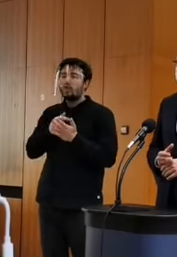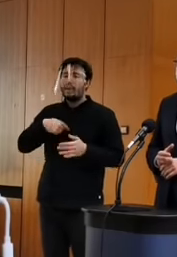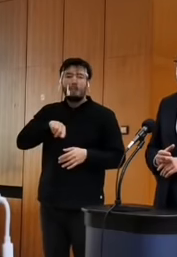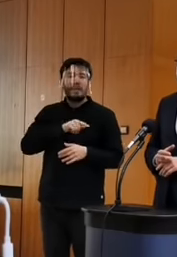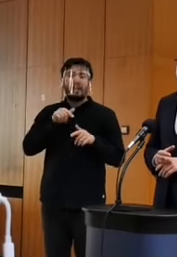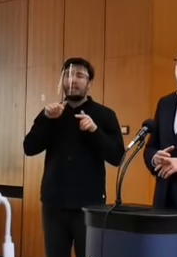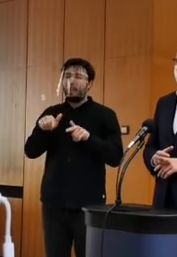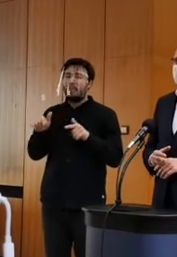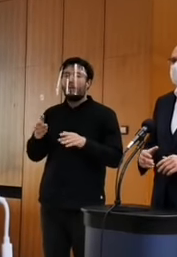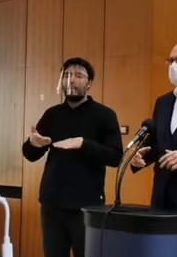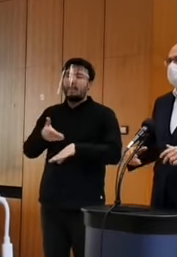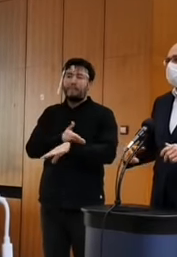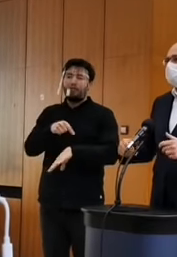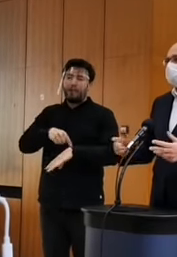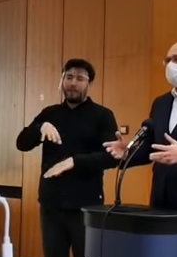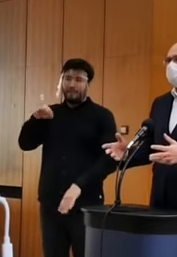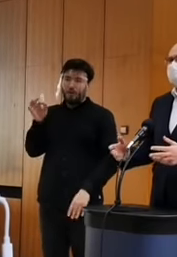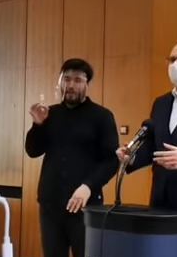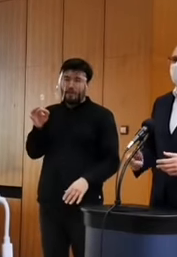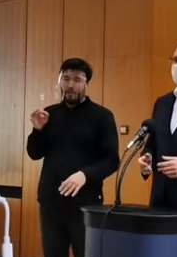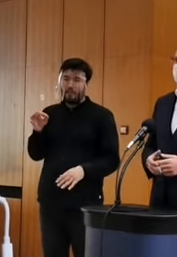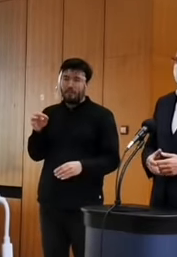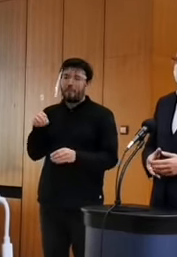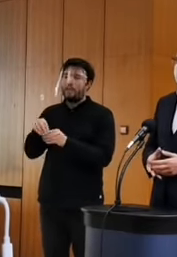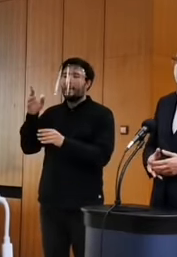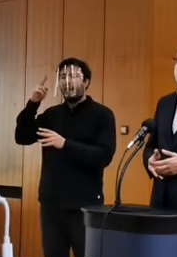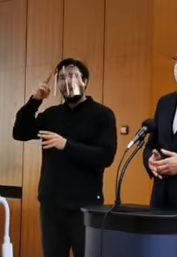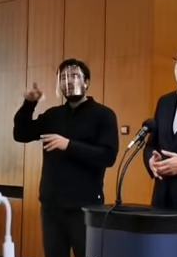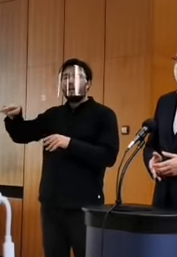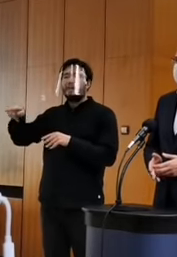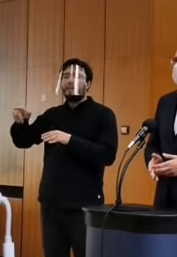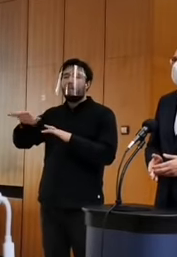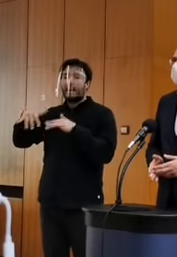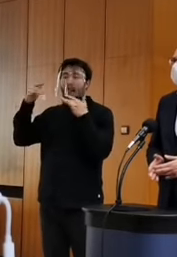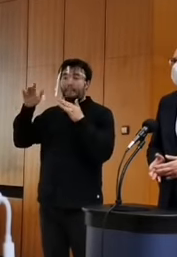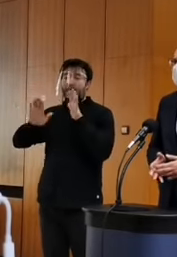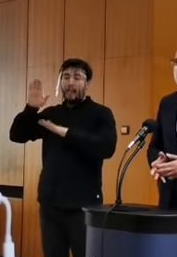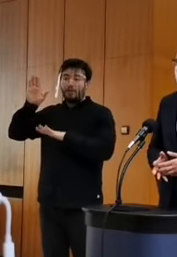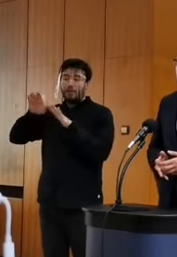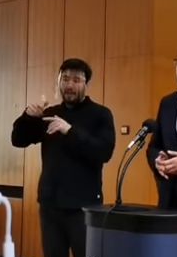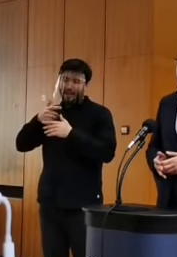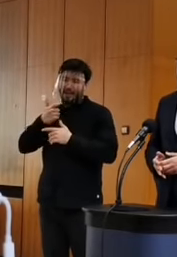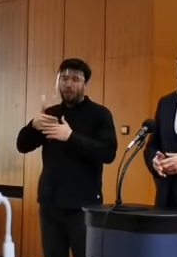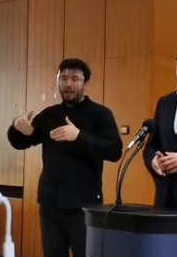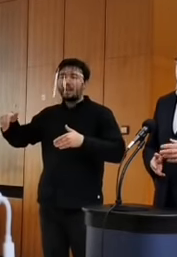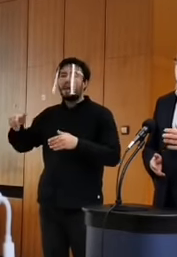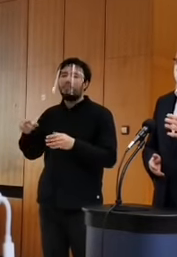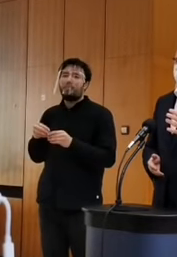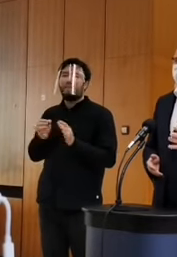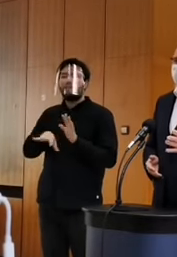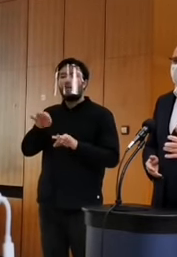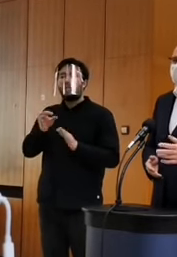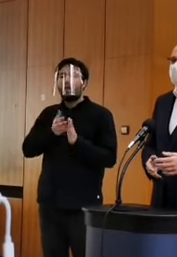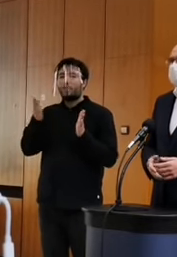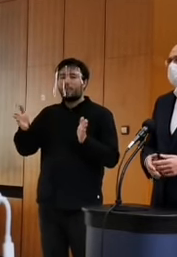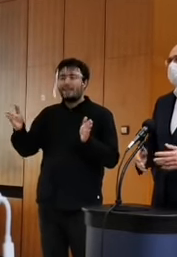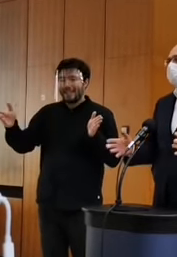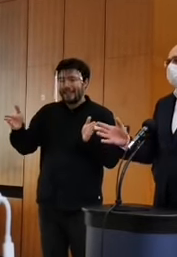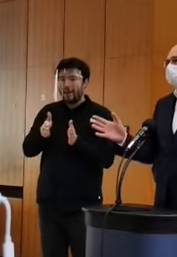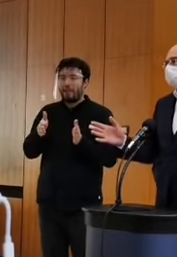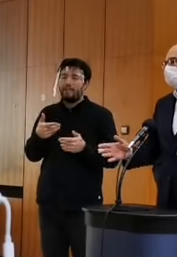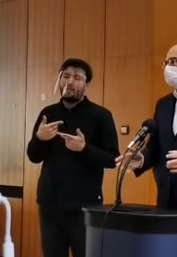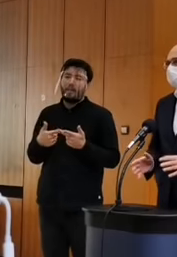voľby. Najmä teda hlasovaním v Národnej rade o skrátení volebného obdobia, ale napríklad aj účasťou v